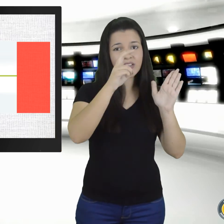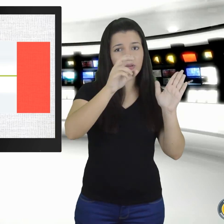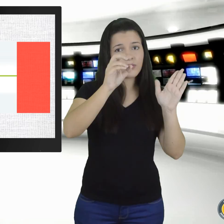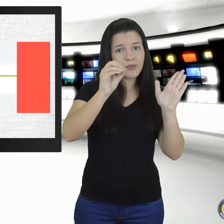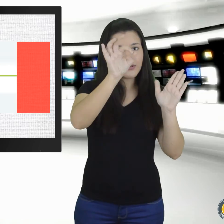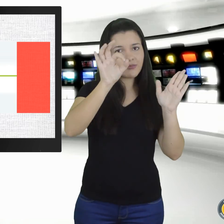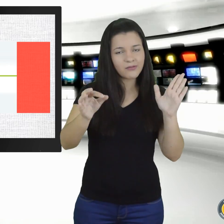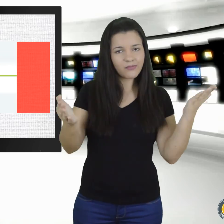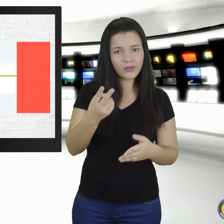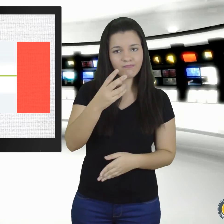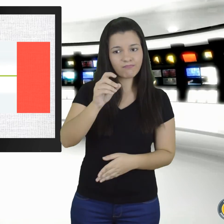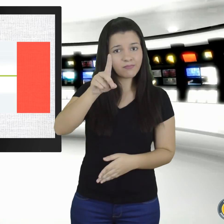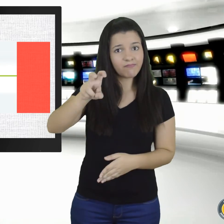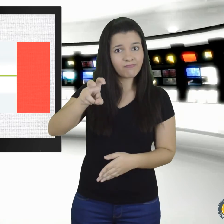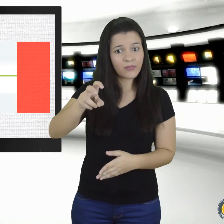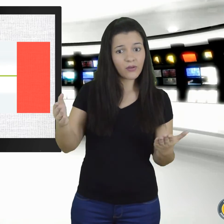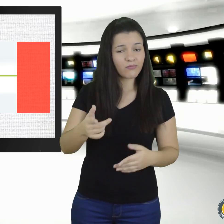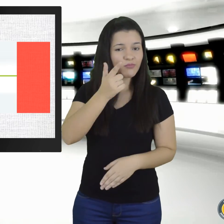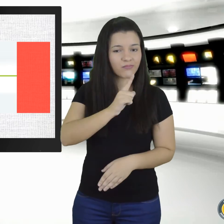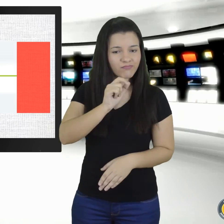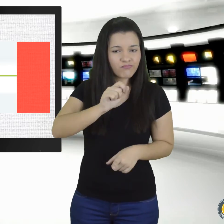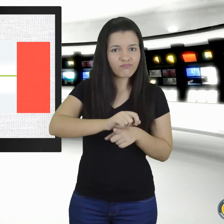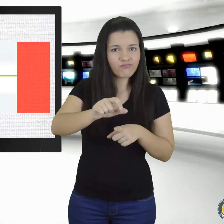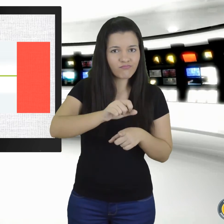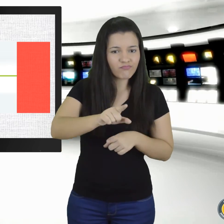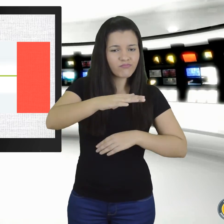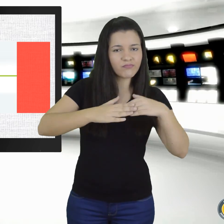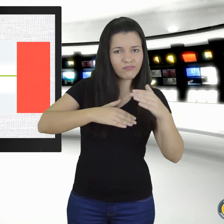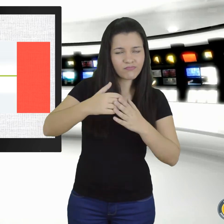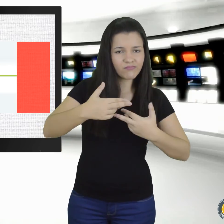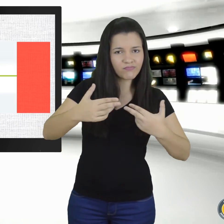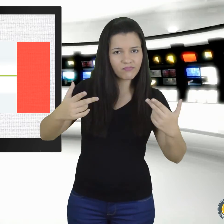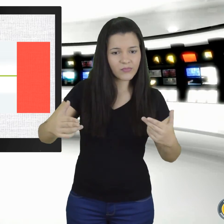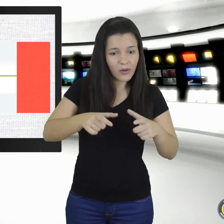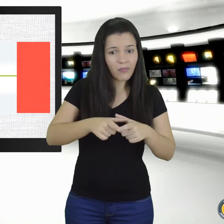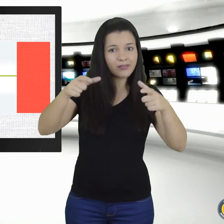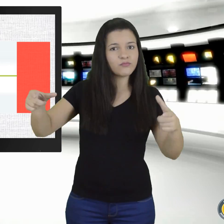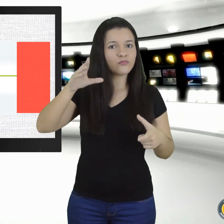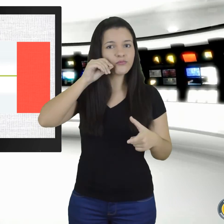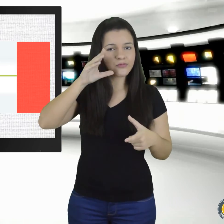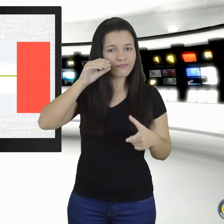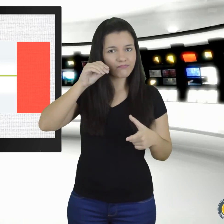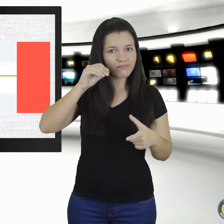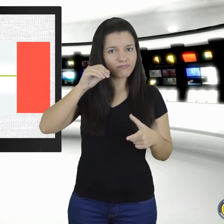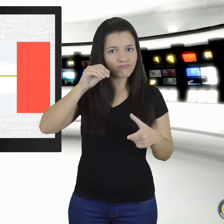instituições beneficiadas pelo nosso trabalho, revela Luiz Hamilton Ribas, diretor